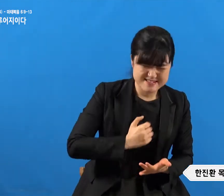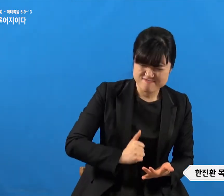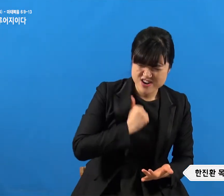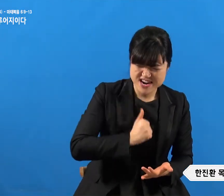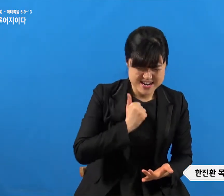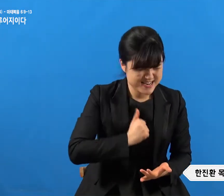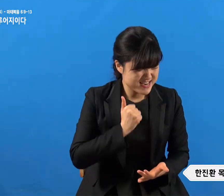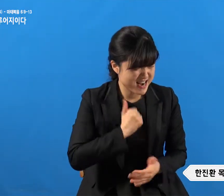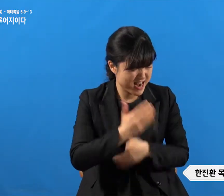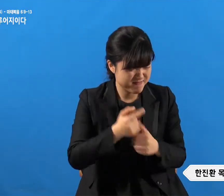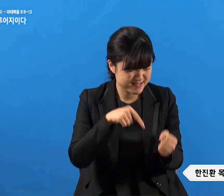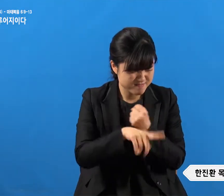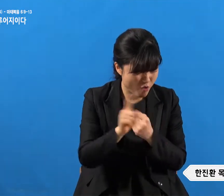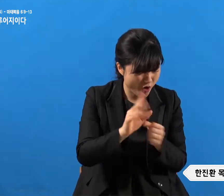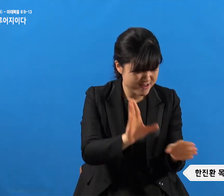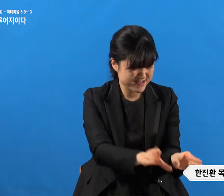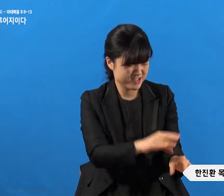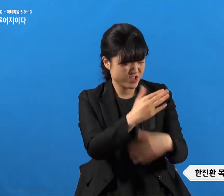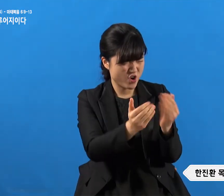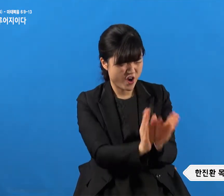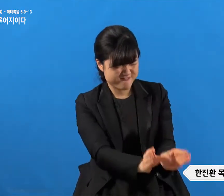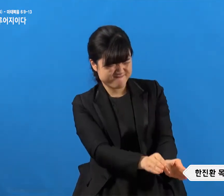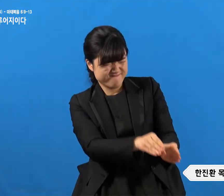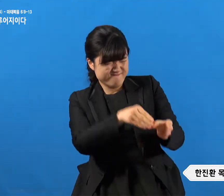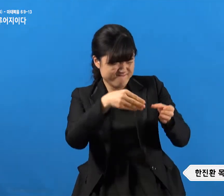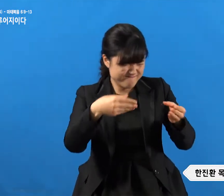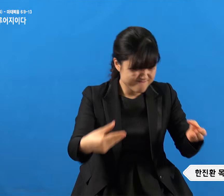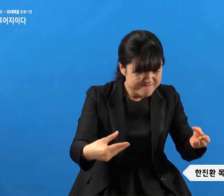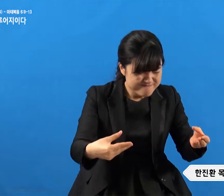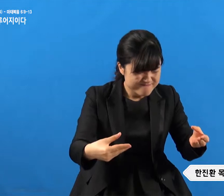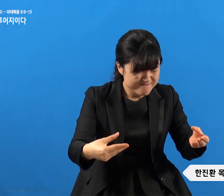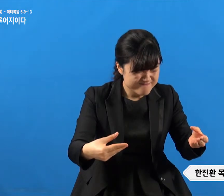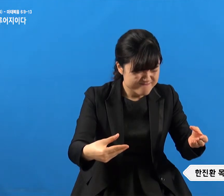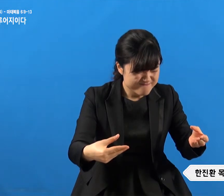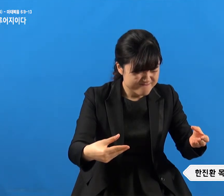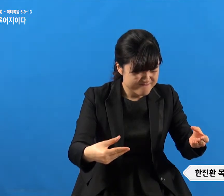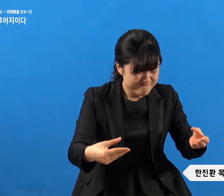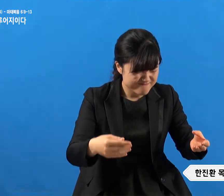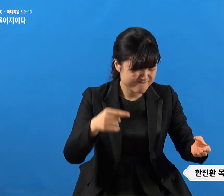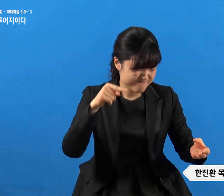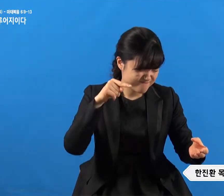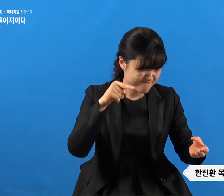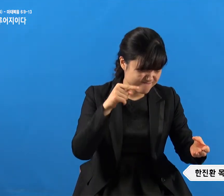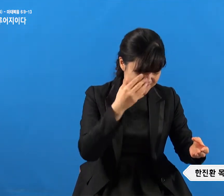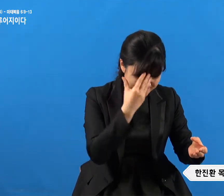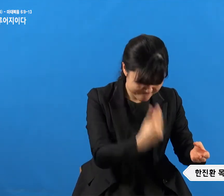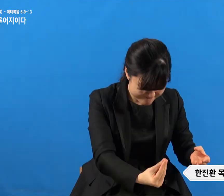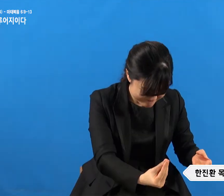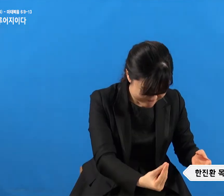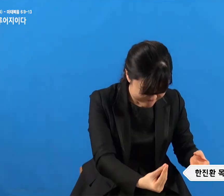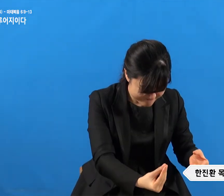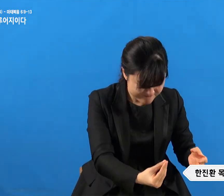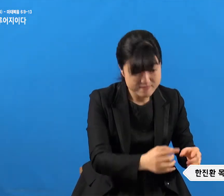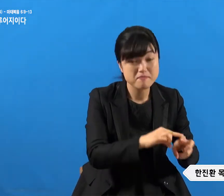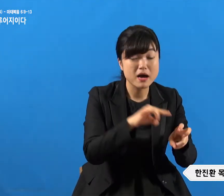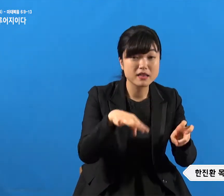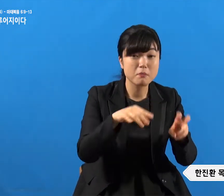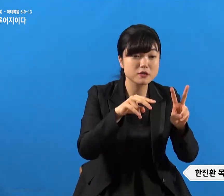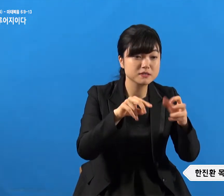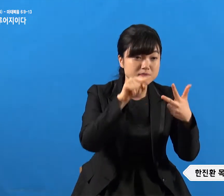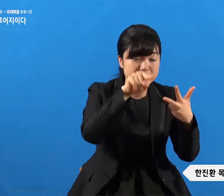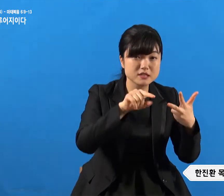뜻이 뭘까, 성경을 한번 보자. 그래서 그냥 성경을 쫙 아무데나 폈는데